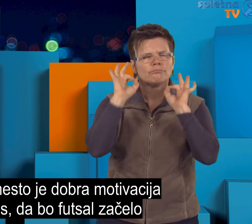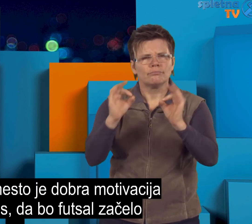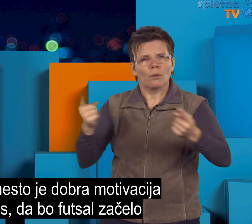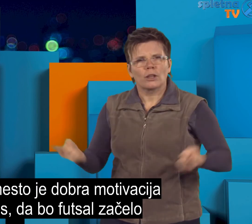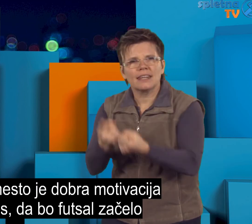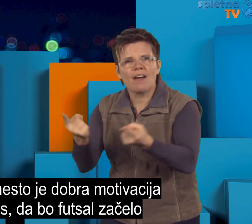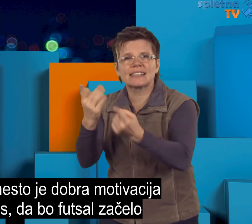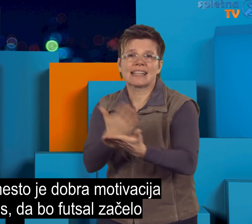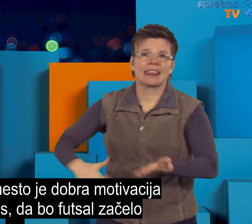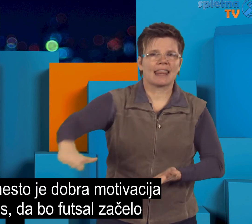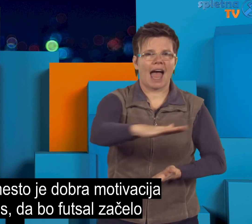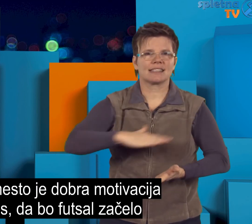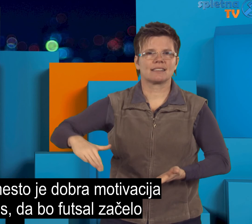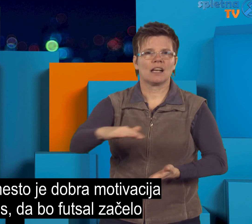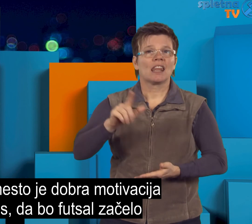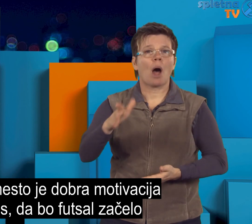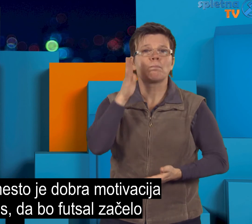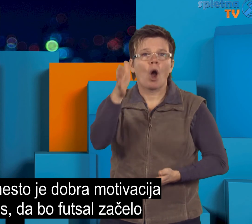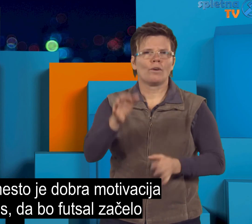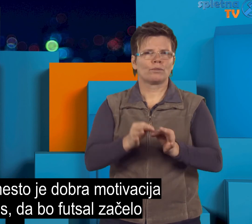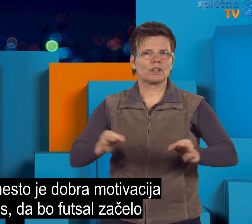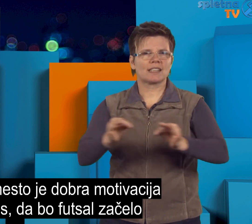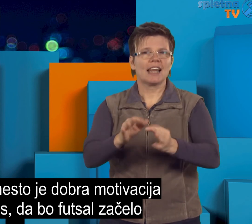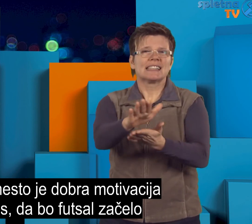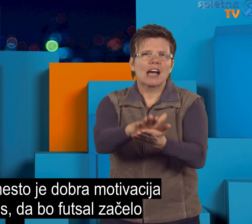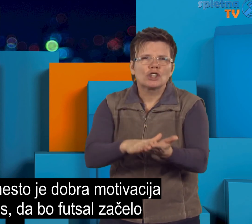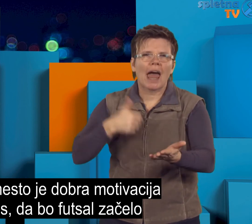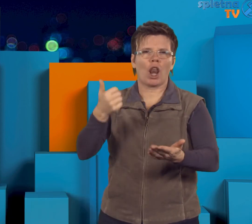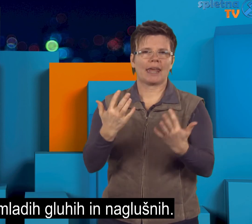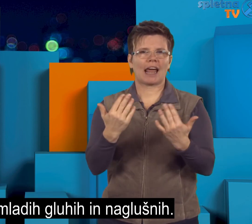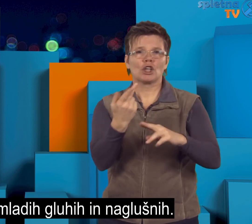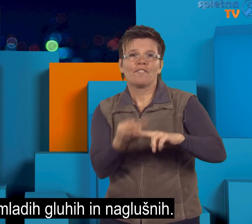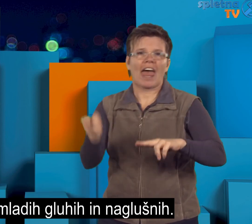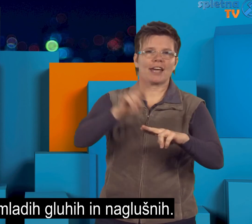motivacija za nas, da bo futsal začelo igrati več mladih gluhih in naglušnih.